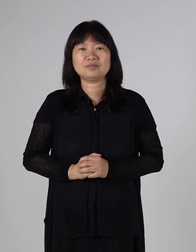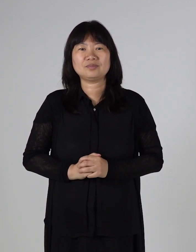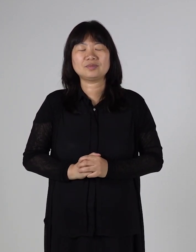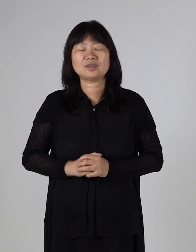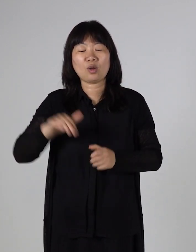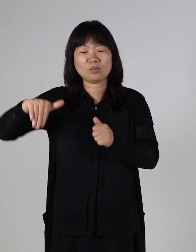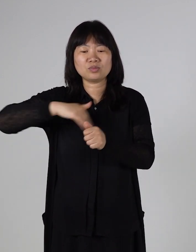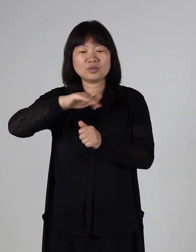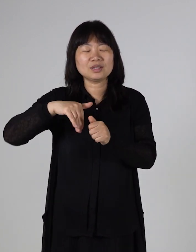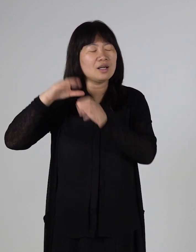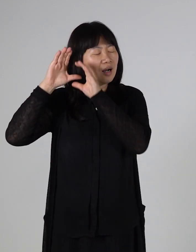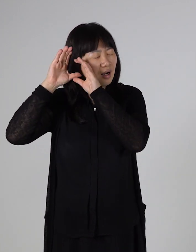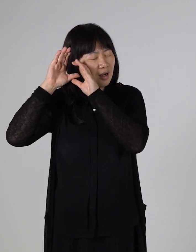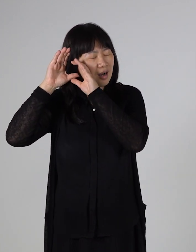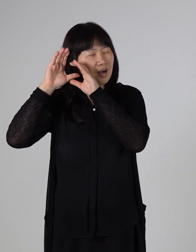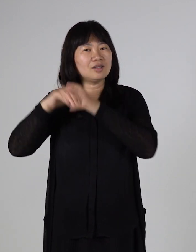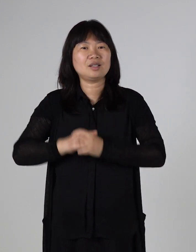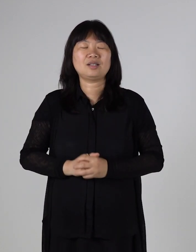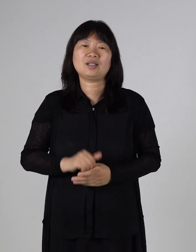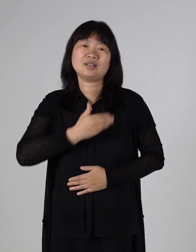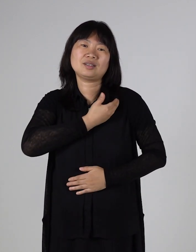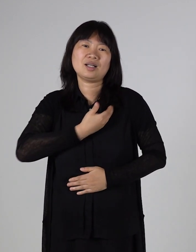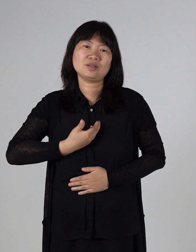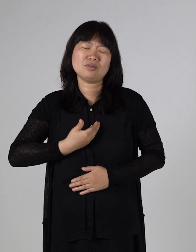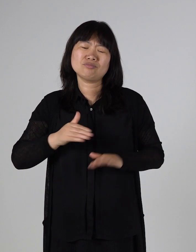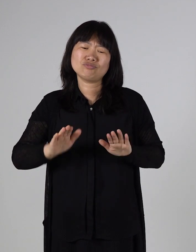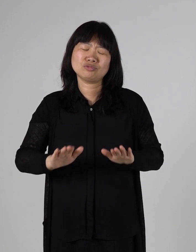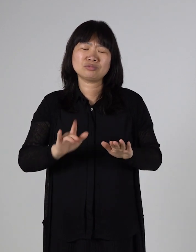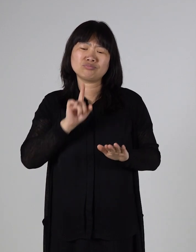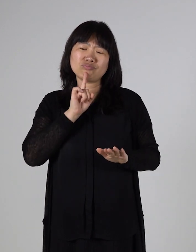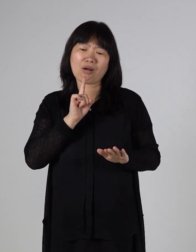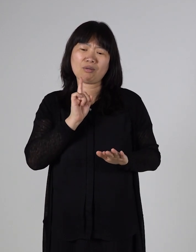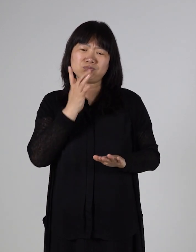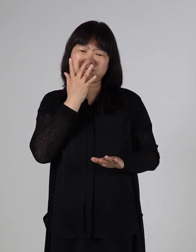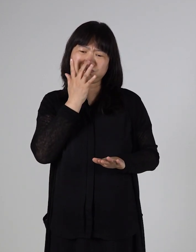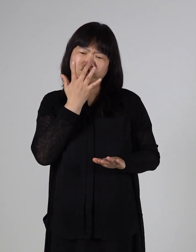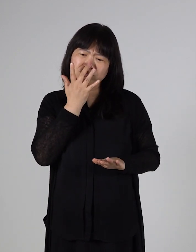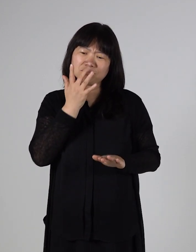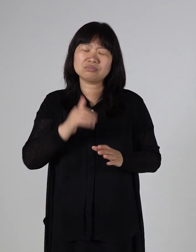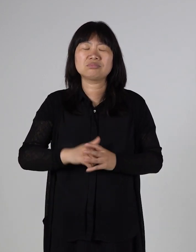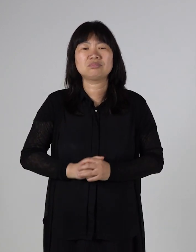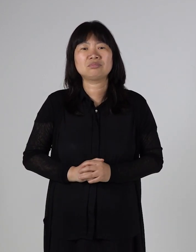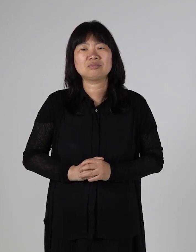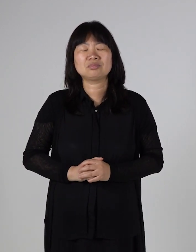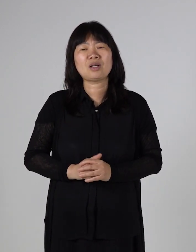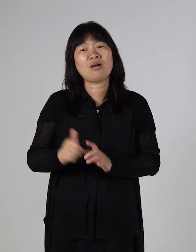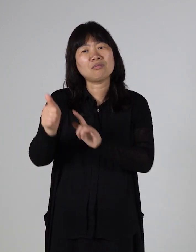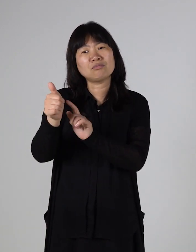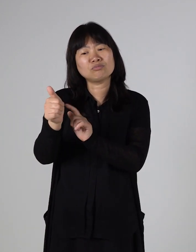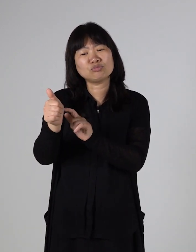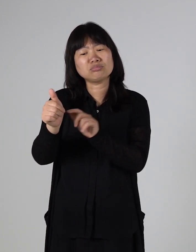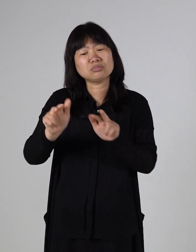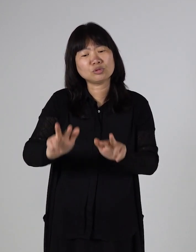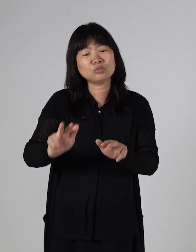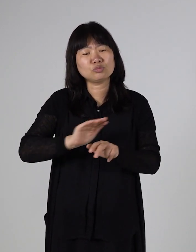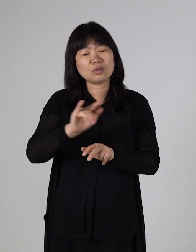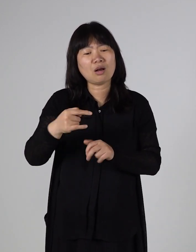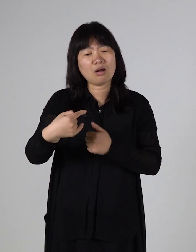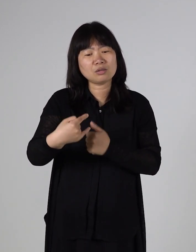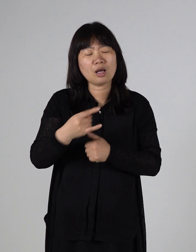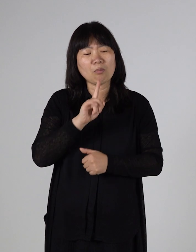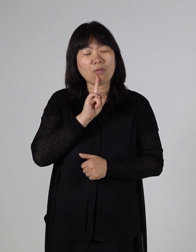이런 분위기를 들으면서 제자들은 점점 오리무중에 지금 빠지는 거예요. 야, 도대체 이분이 뭘 하자는